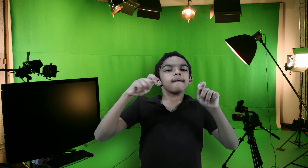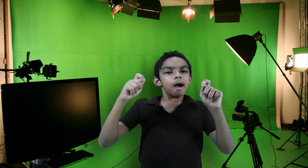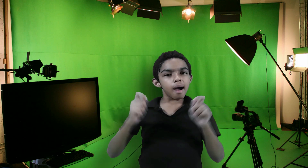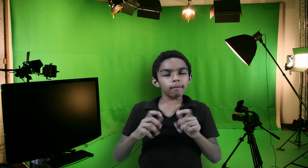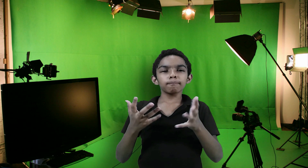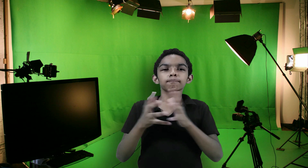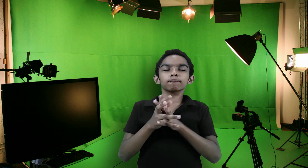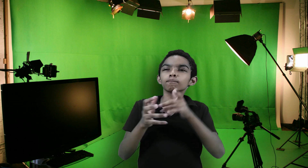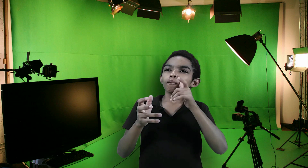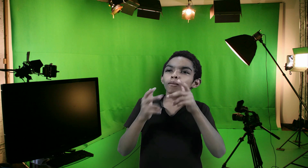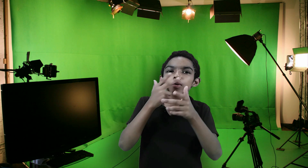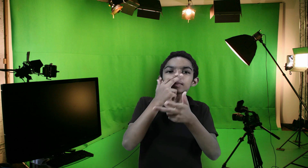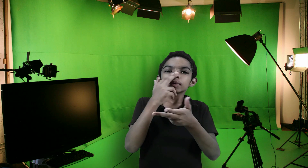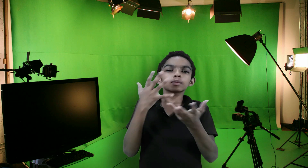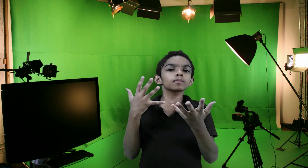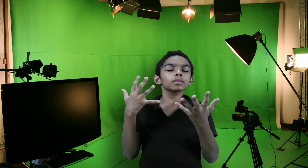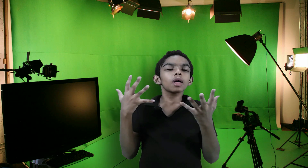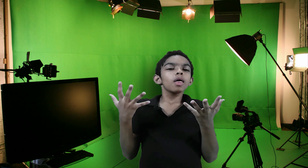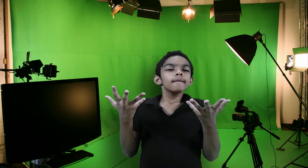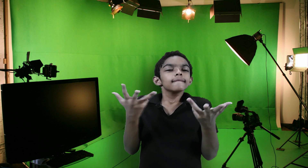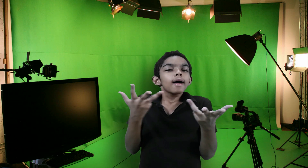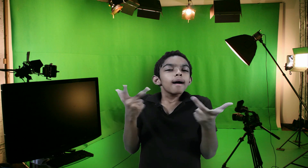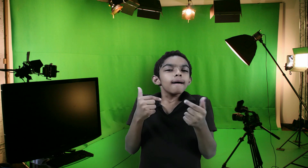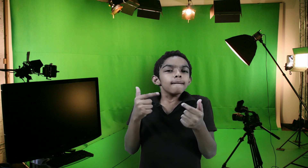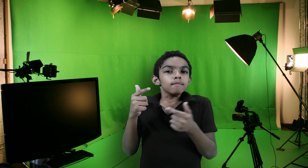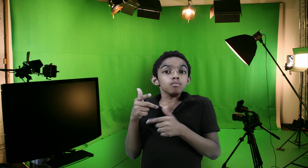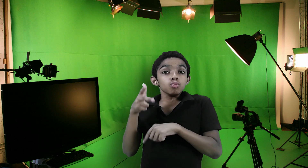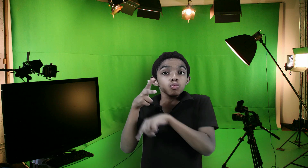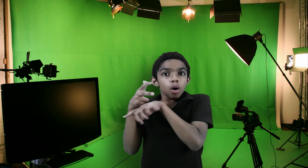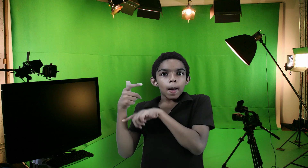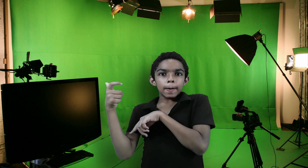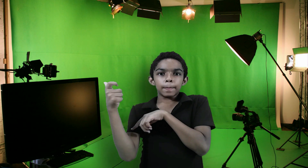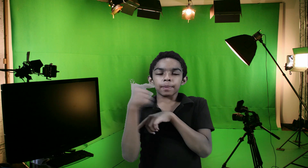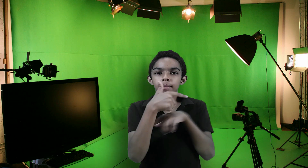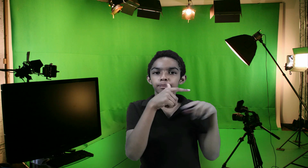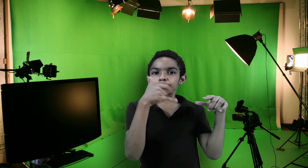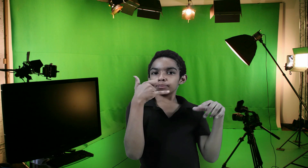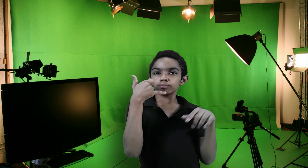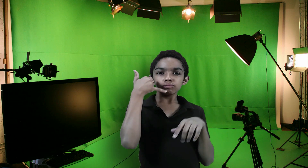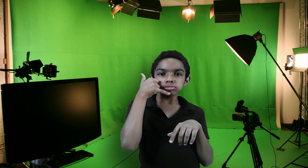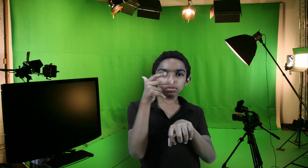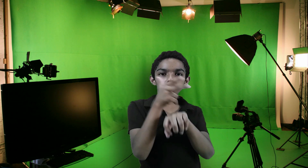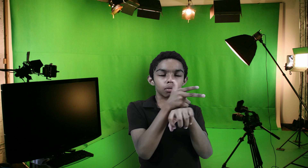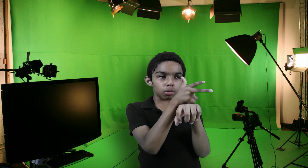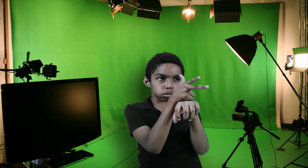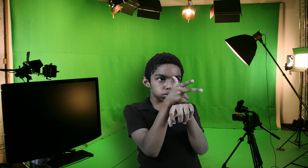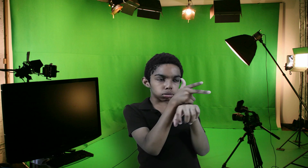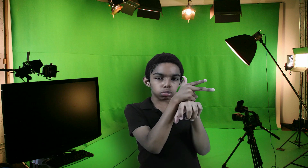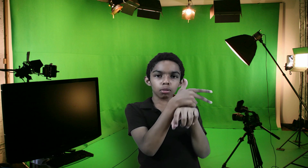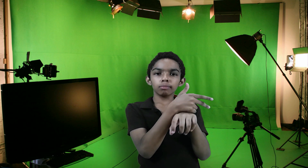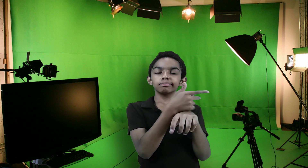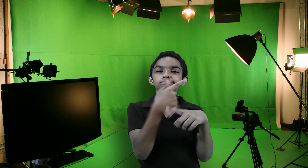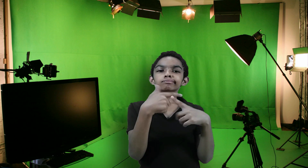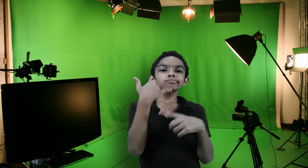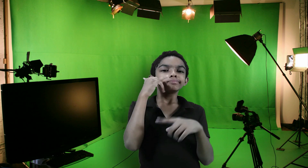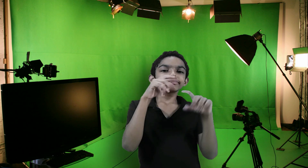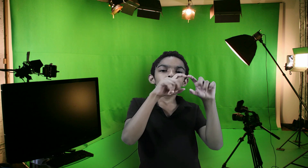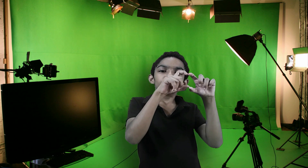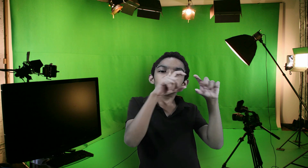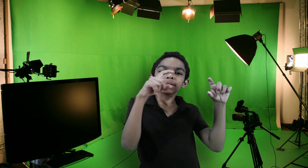de andar na rua, de andar. Então, era algo que as câmeras, elas pegavam vários detalhes e o que, por exemplo, no celular não conseguiria